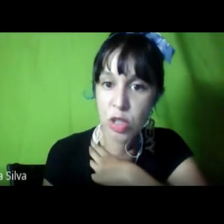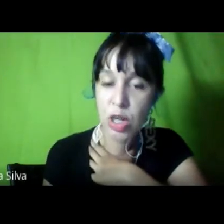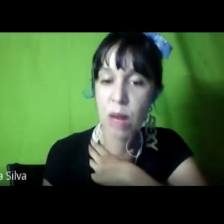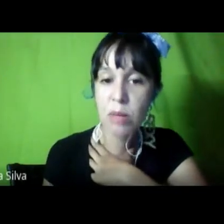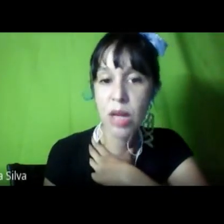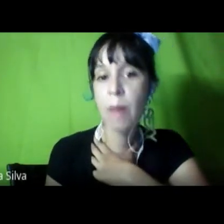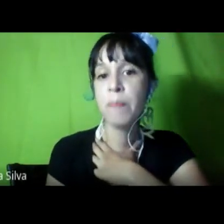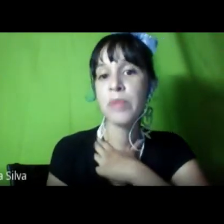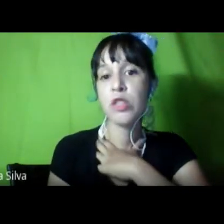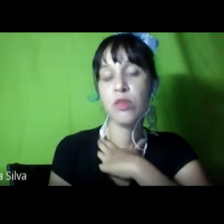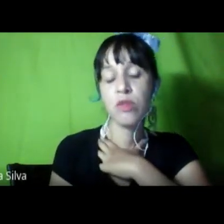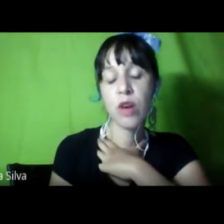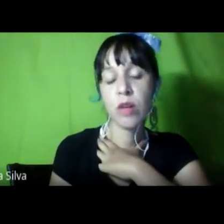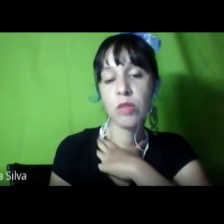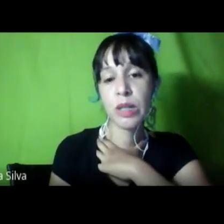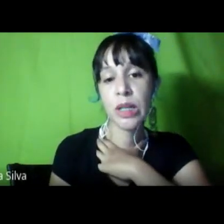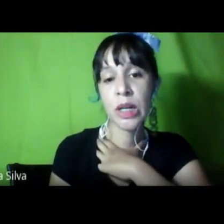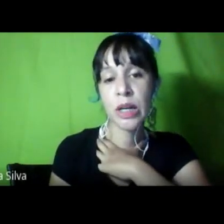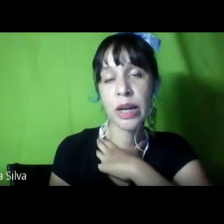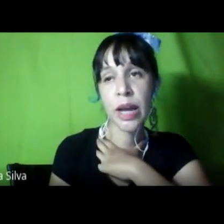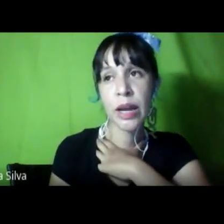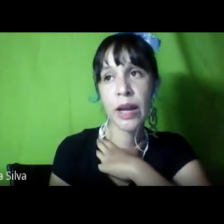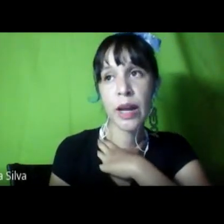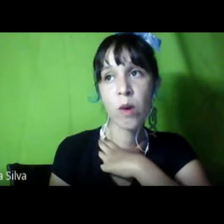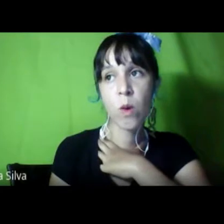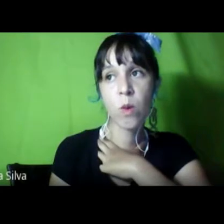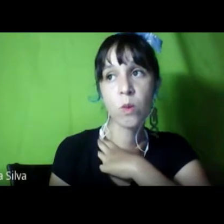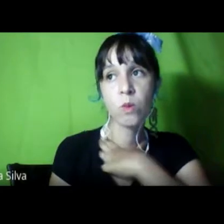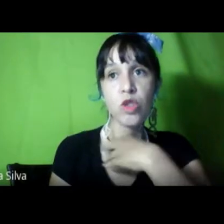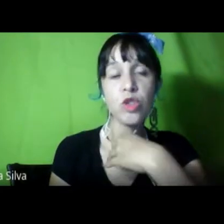gente pode caminhar de maneira, né,